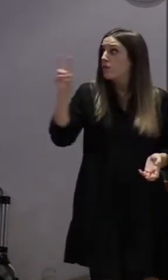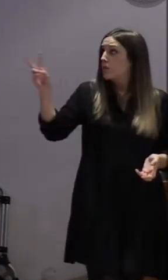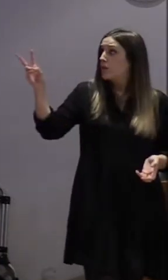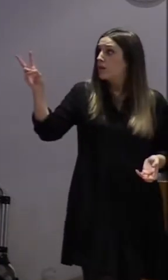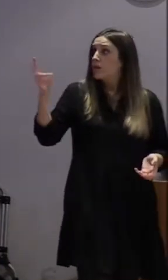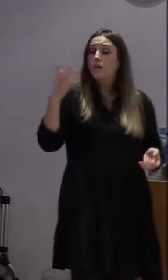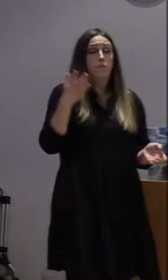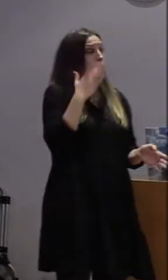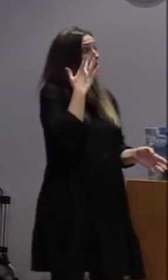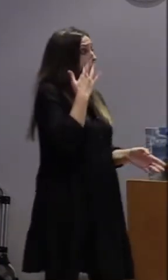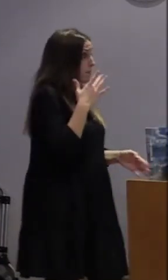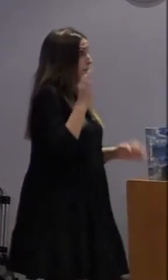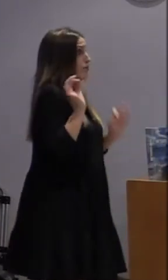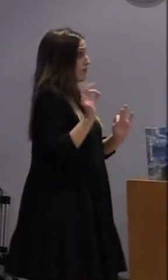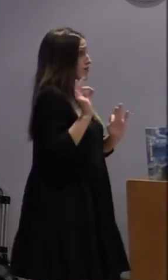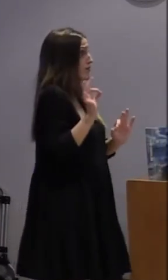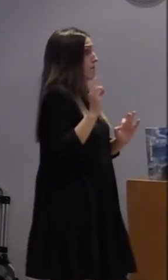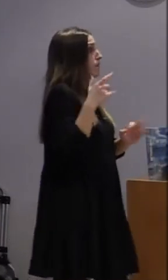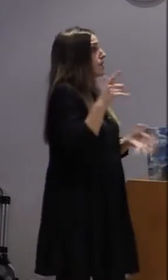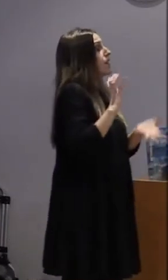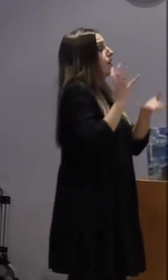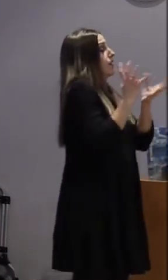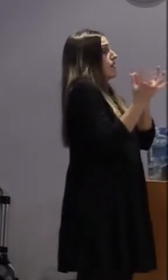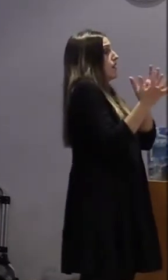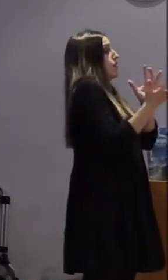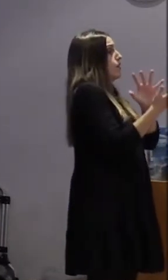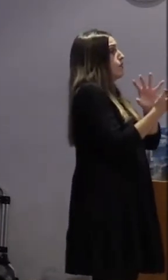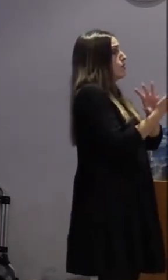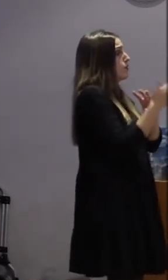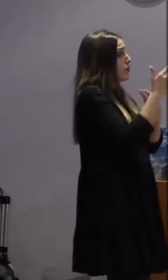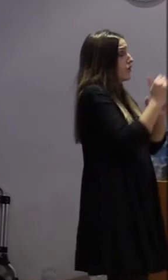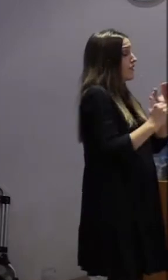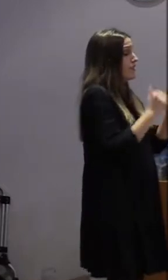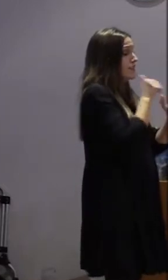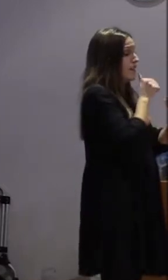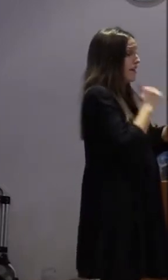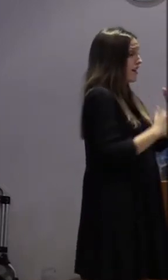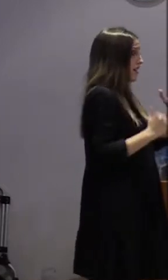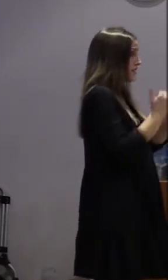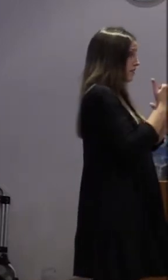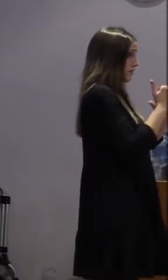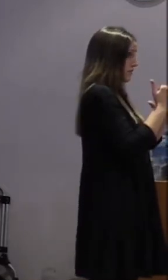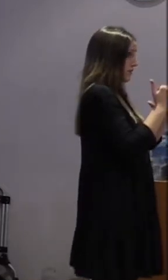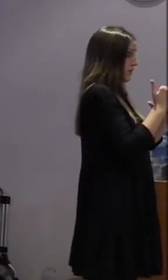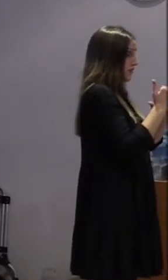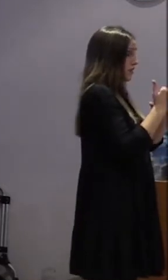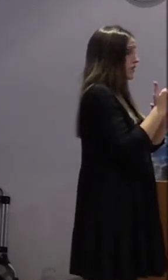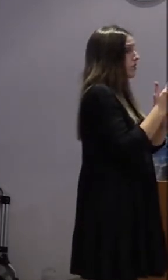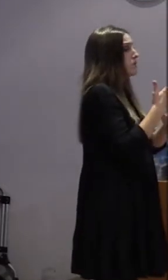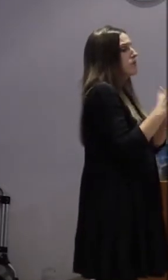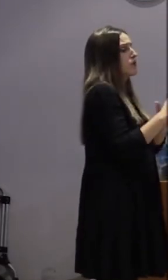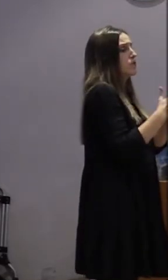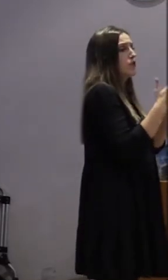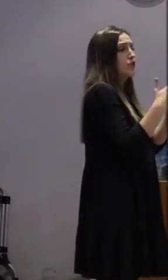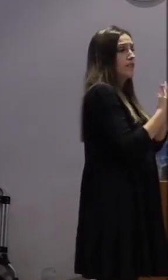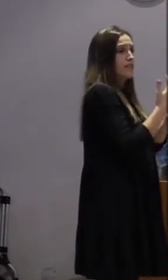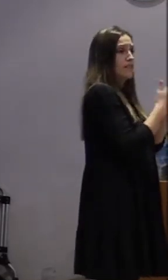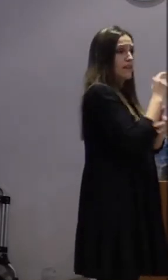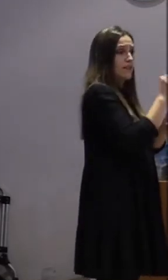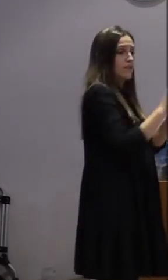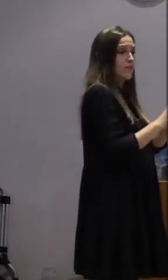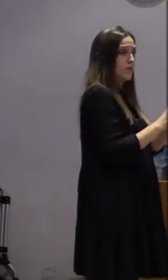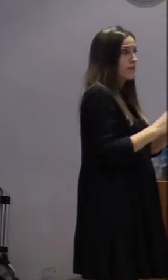eso. Va retratando la evolución que tuvo esa gran inundación en Port Marly durante esos días de esa gran